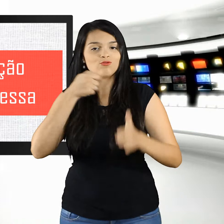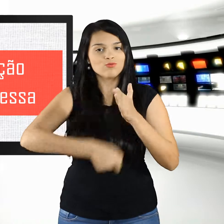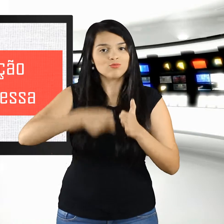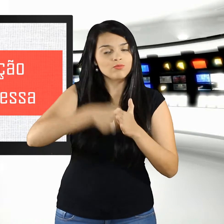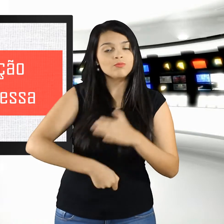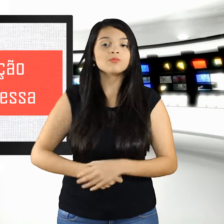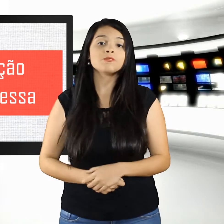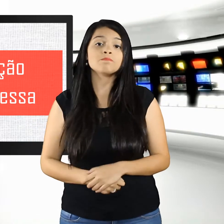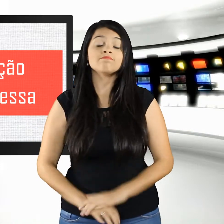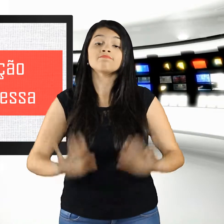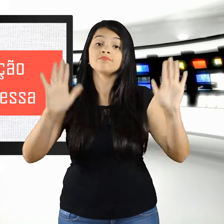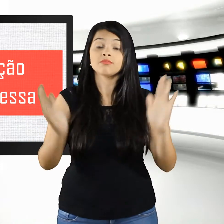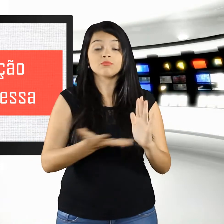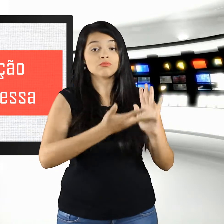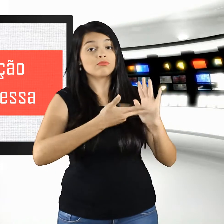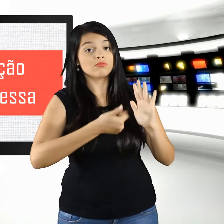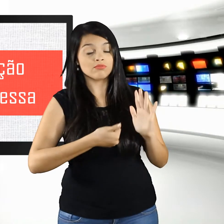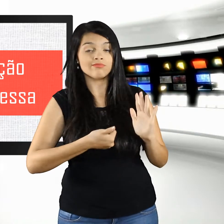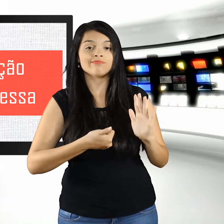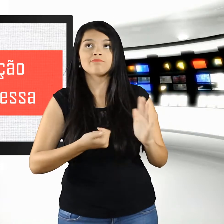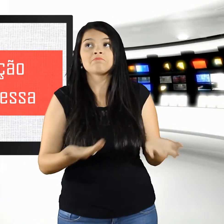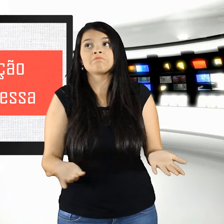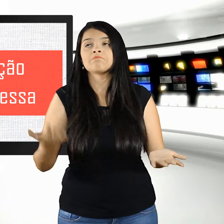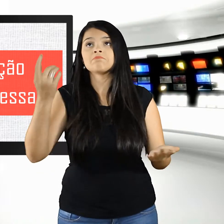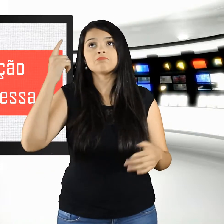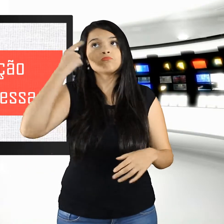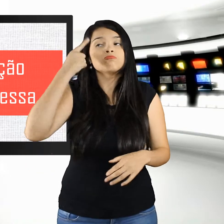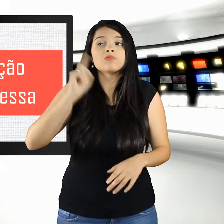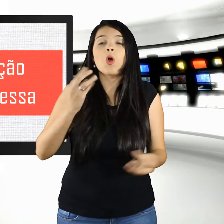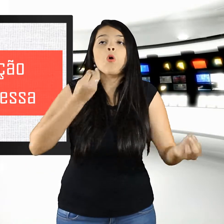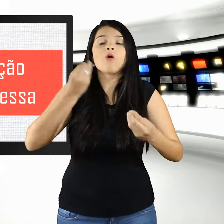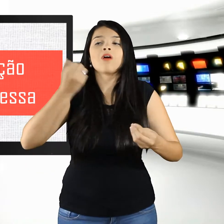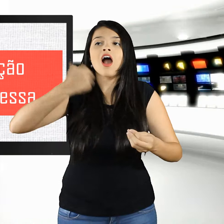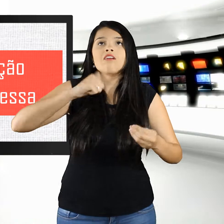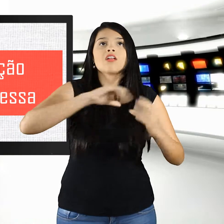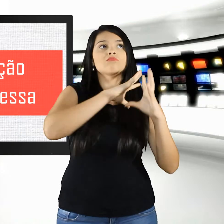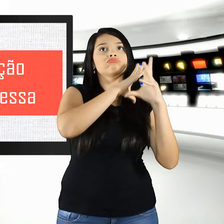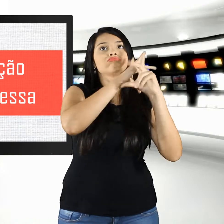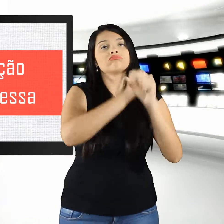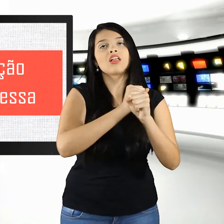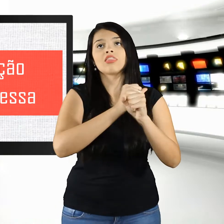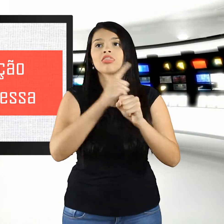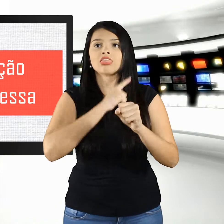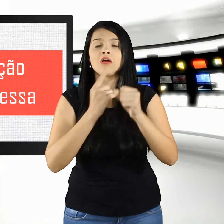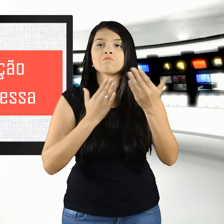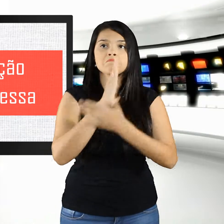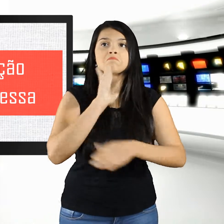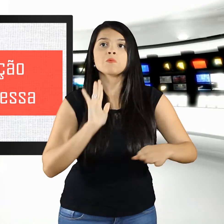Quanto ao ProLibras, não se pode ainda avaliar integralmente seus resultados, pois a